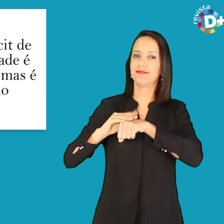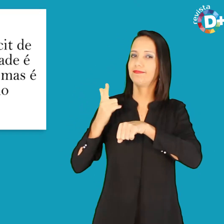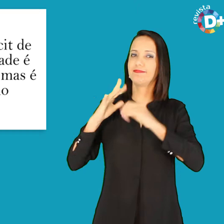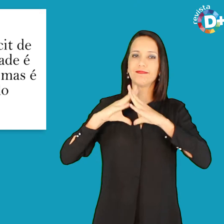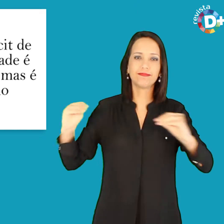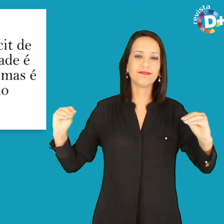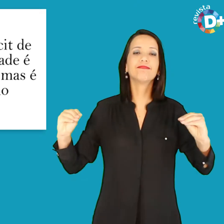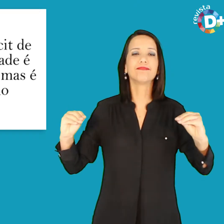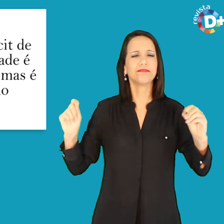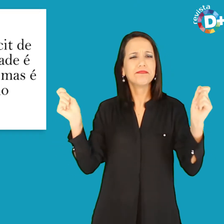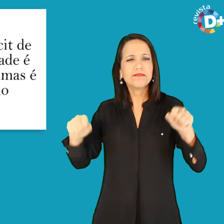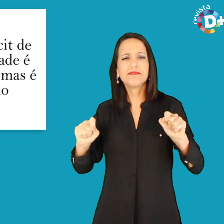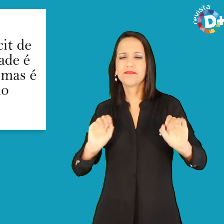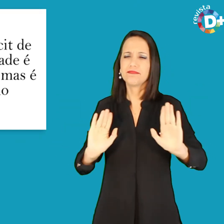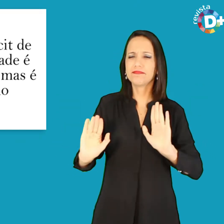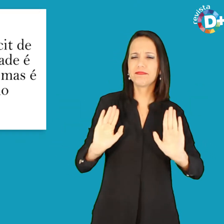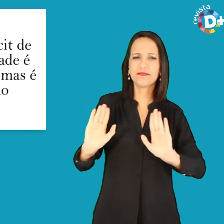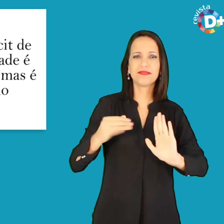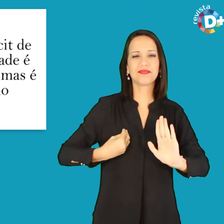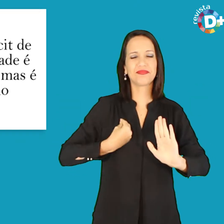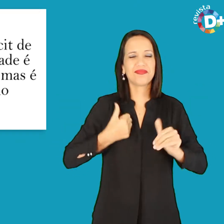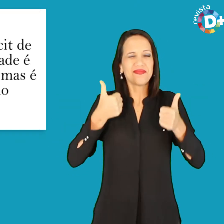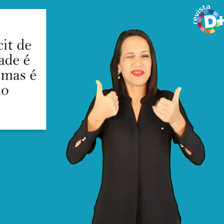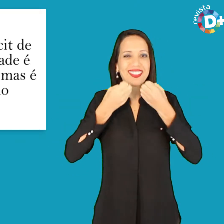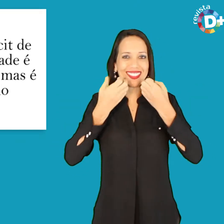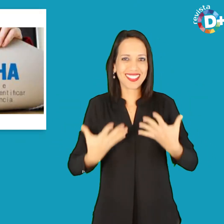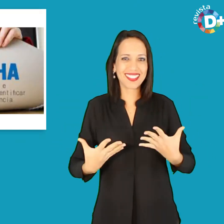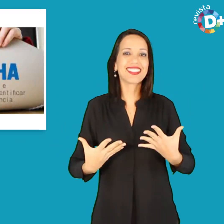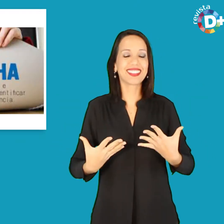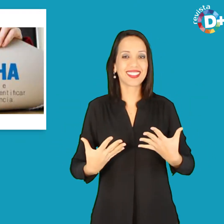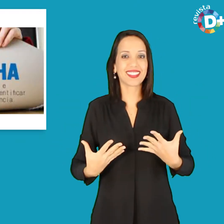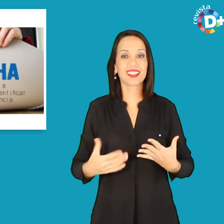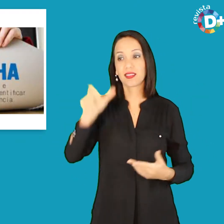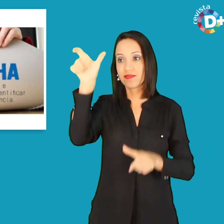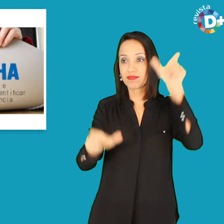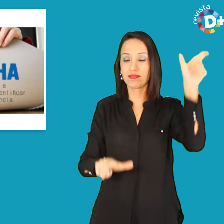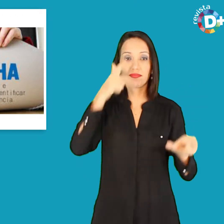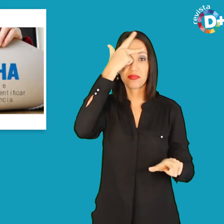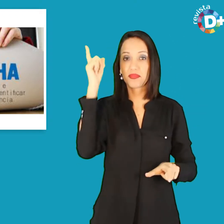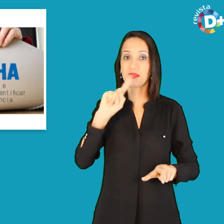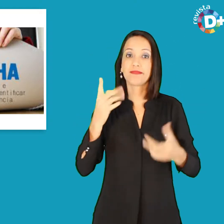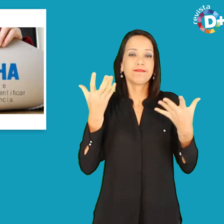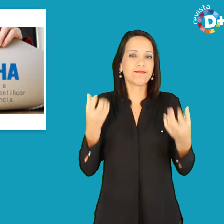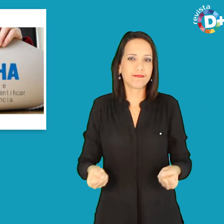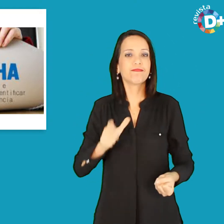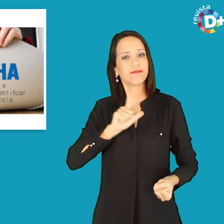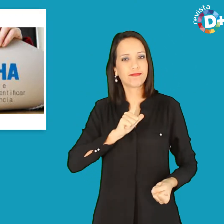cura, mas é possível controlá-lo e viver bem. Muitas pessoas até hoje não aceitam que o transtorno de déficit de